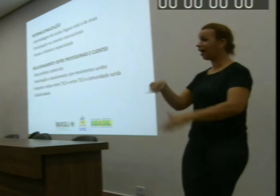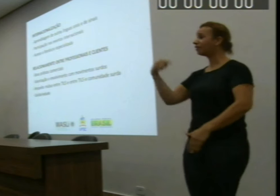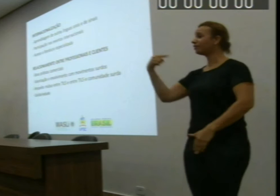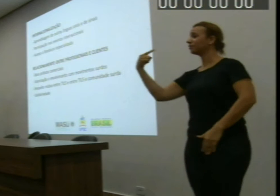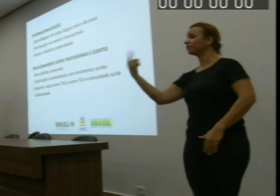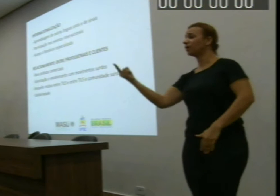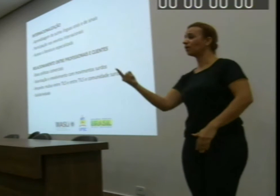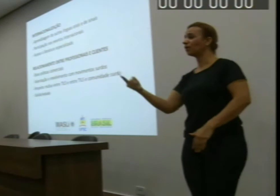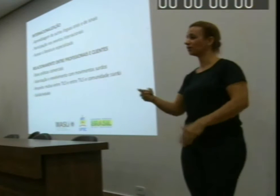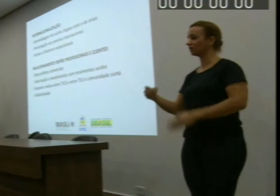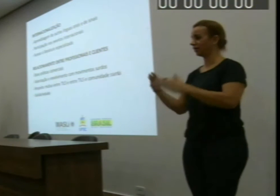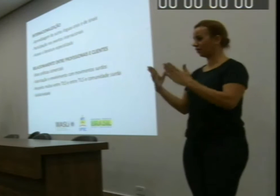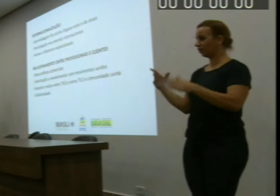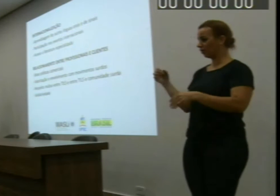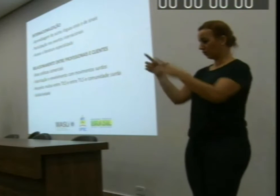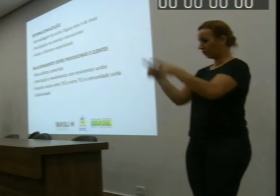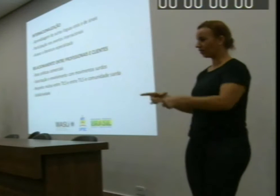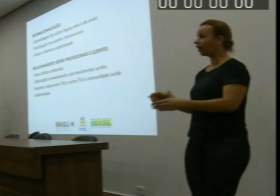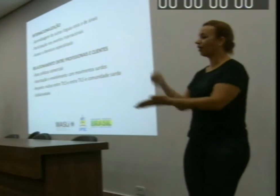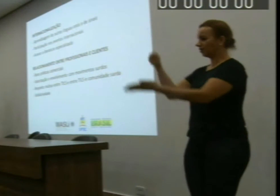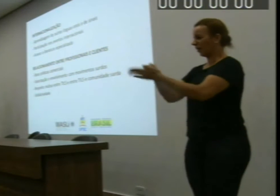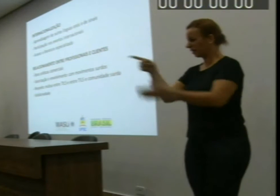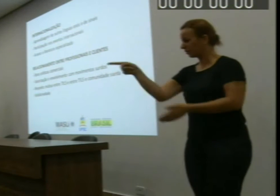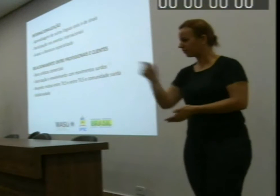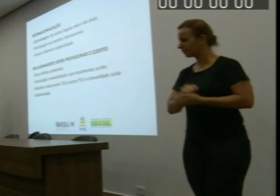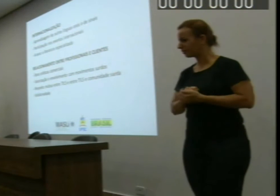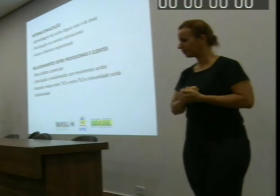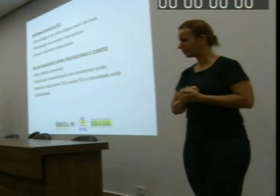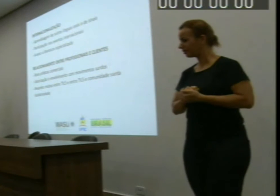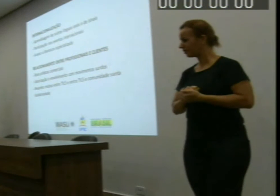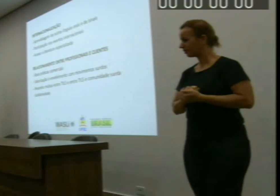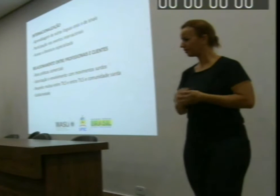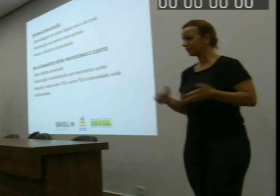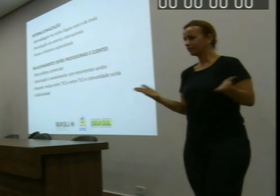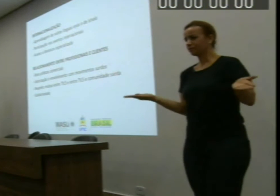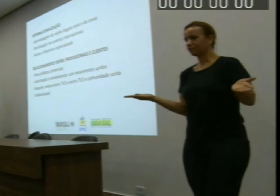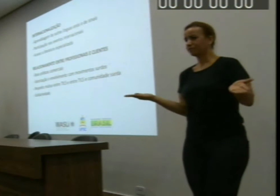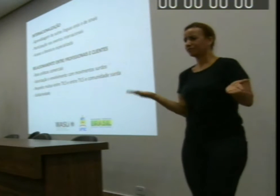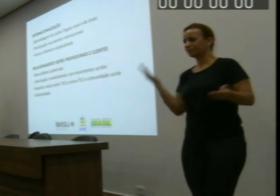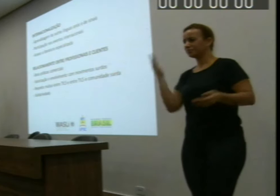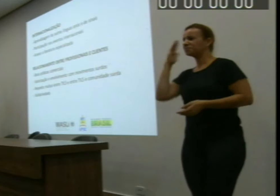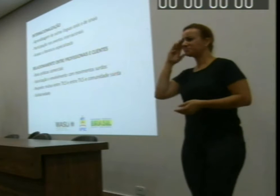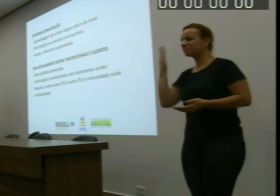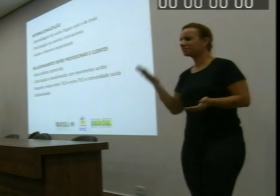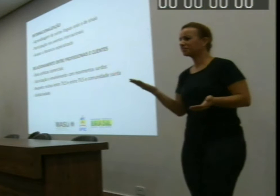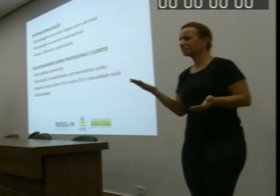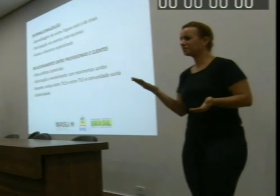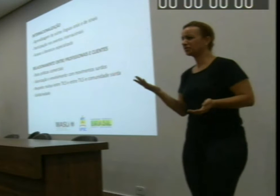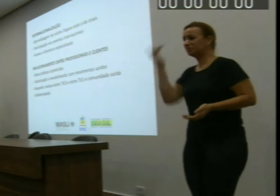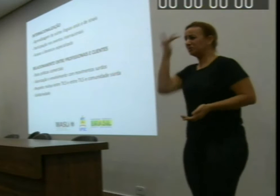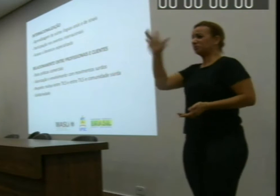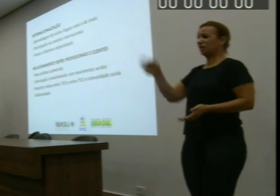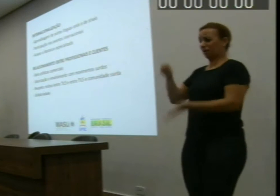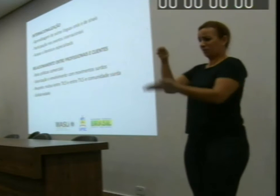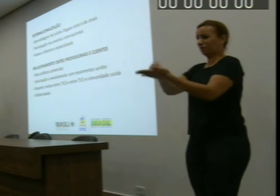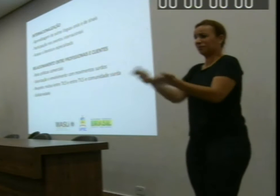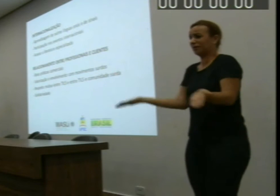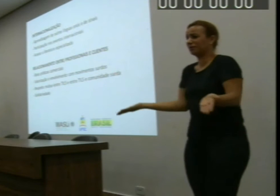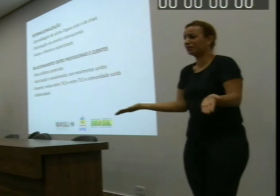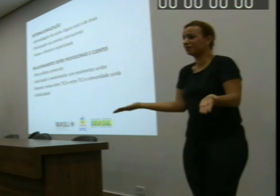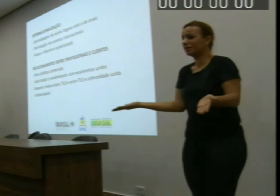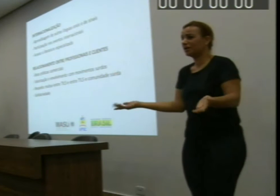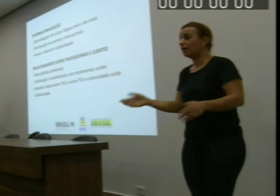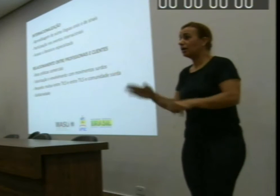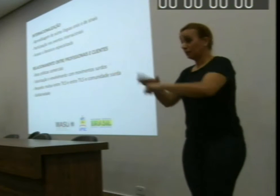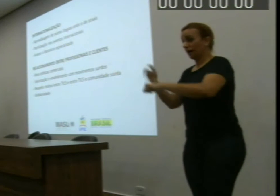instituição paga por sorte porque não teve nada escrito que tinha que pagar Às vezes você nem sabe quem é que tá pagando mas é porque a colega tua